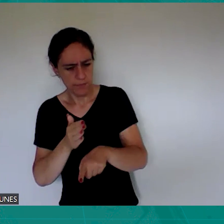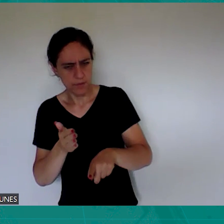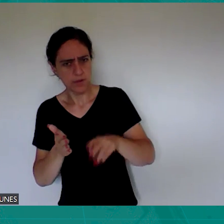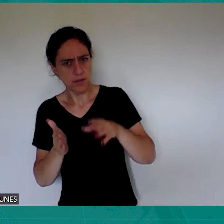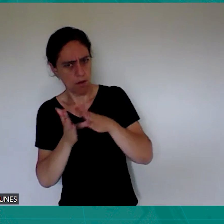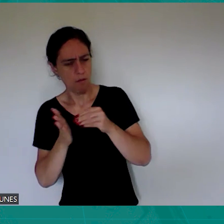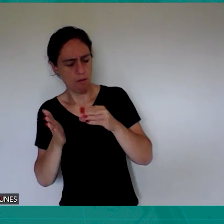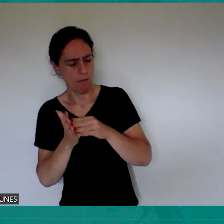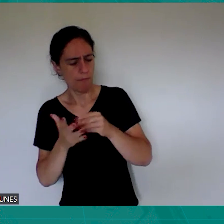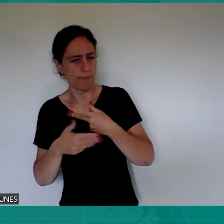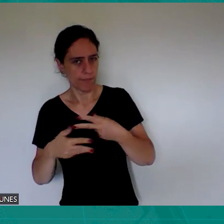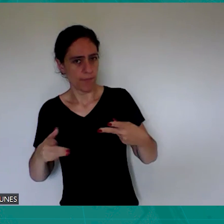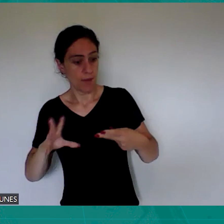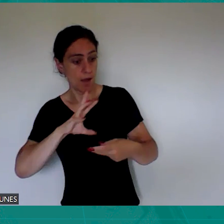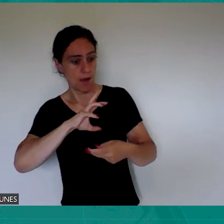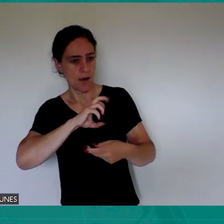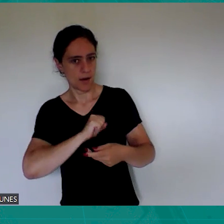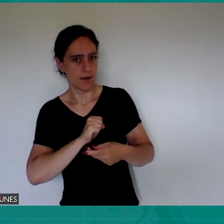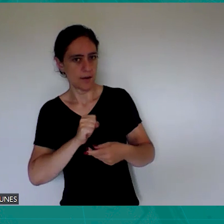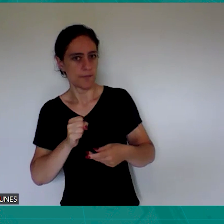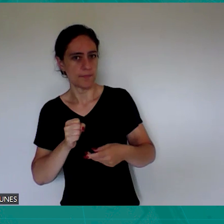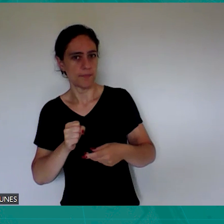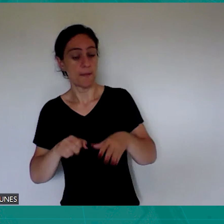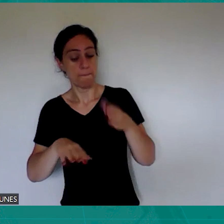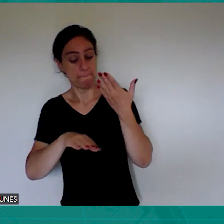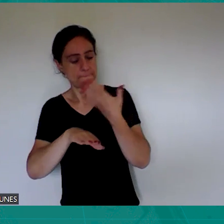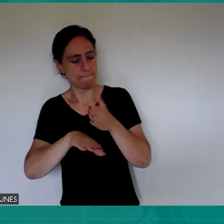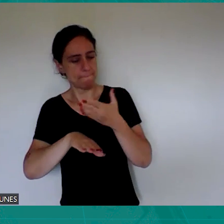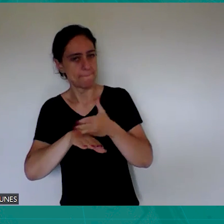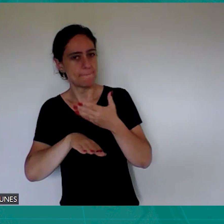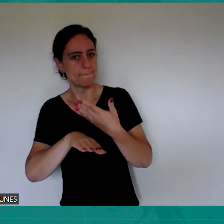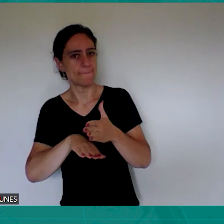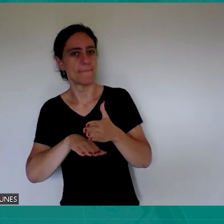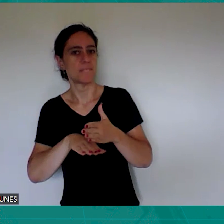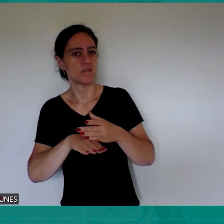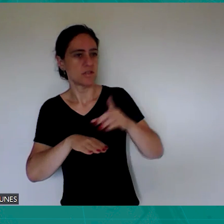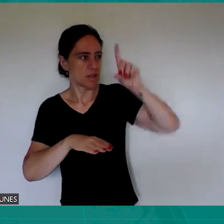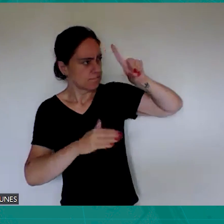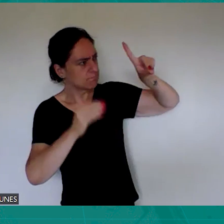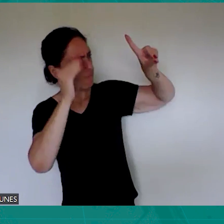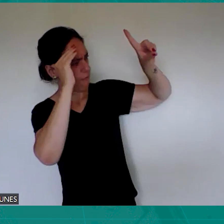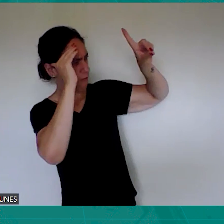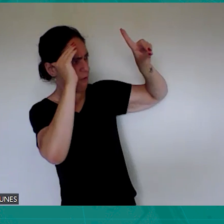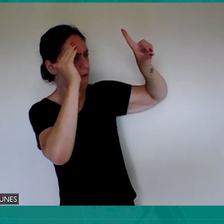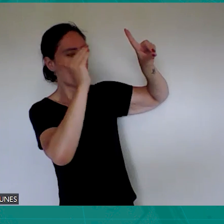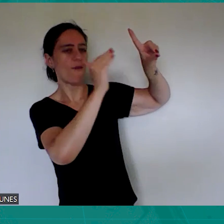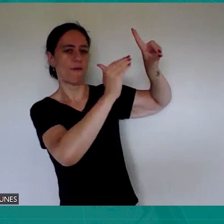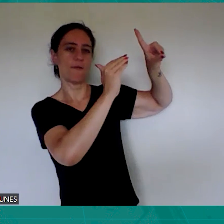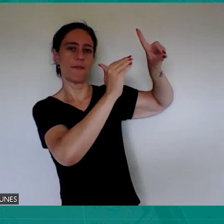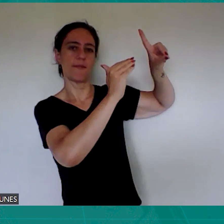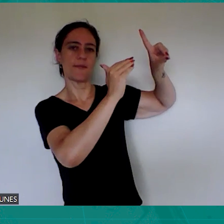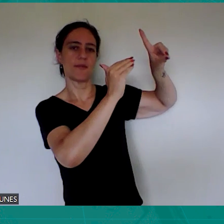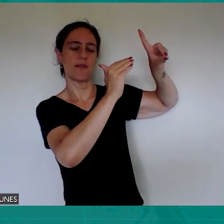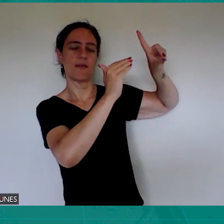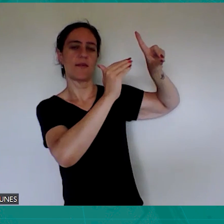e se você ama, você põe em prática, você obedece às palavras. Aí